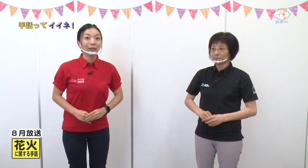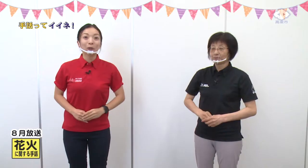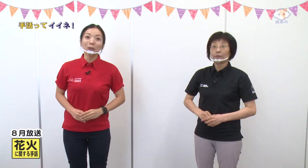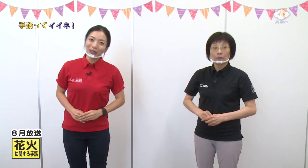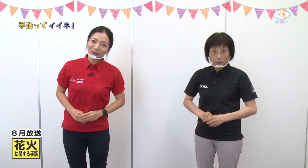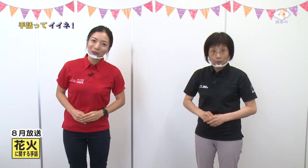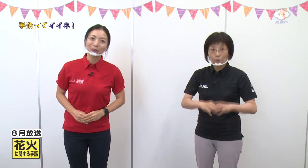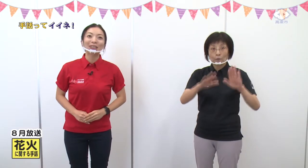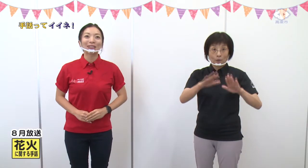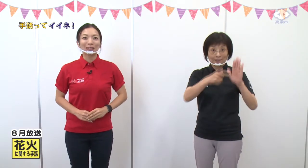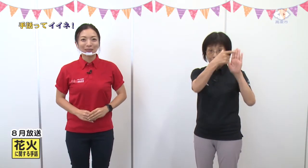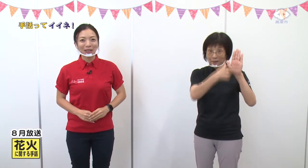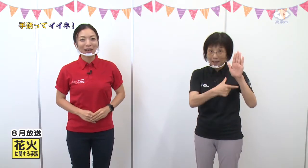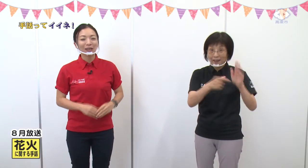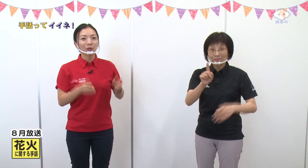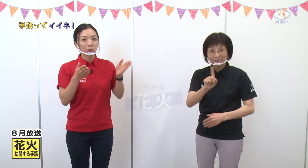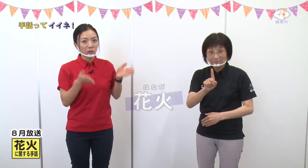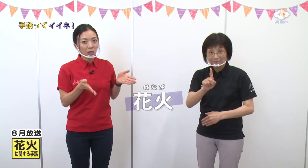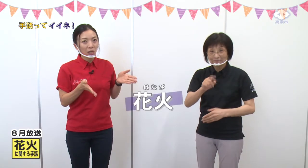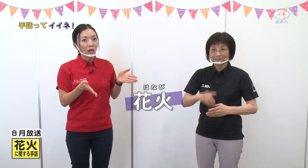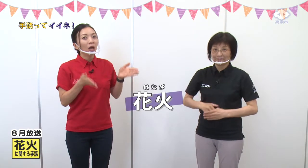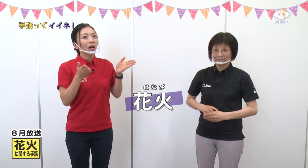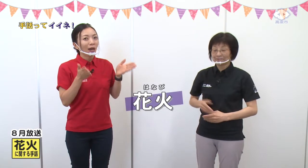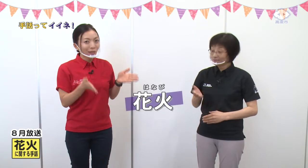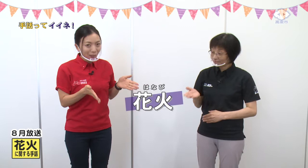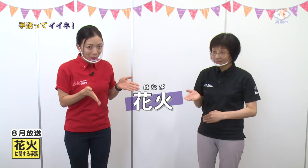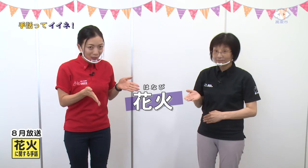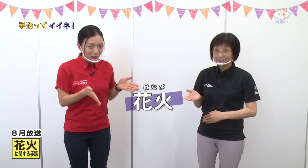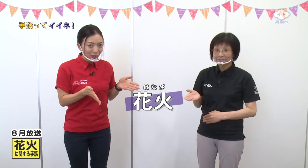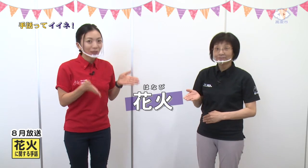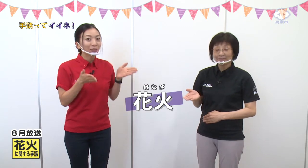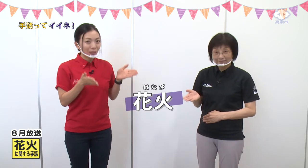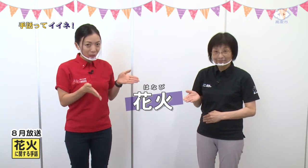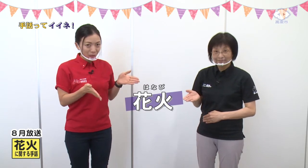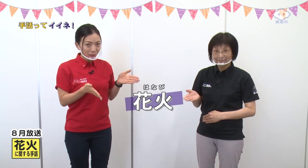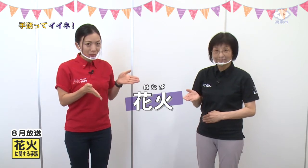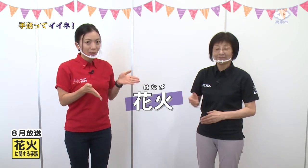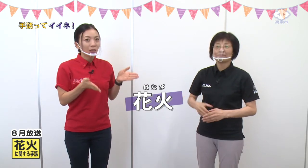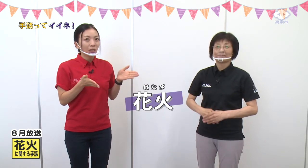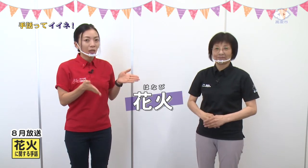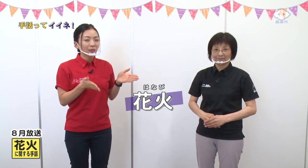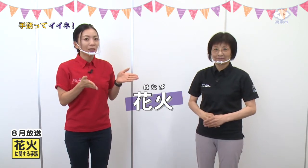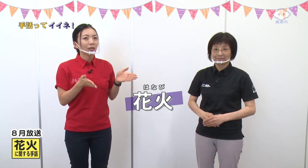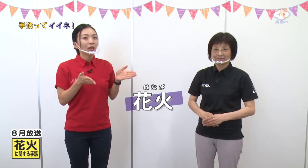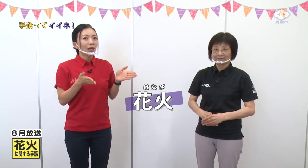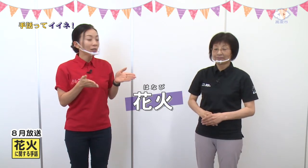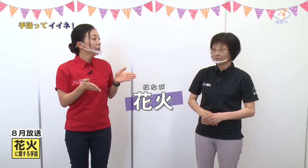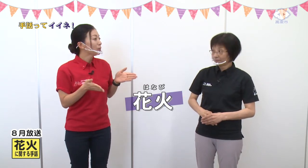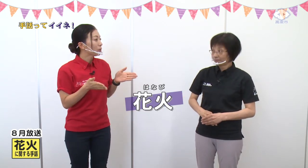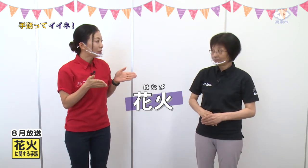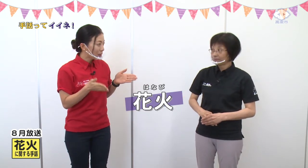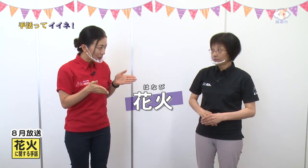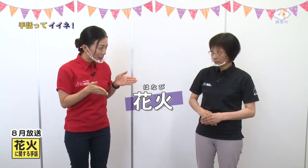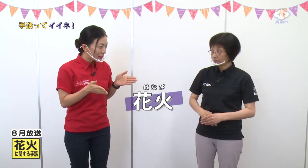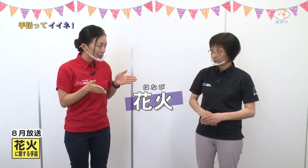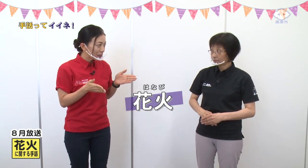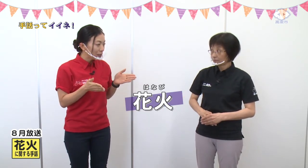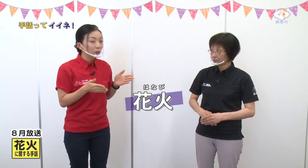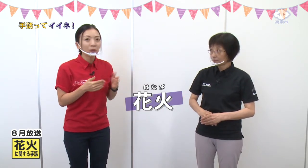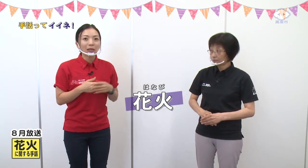今回のテーマなんですが、こちら、花火です。幅さん、花火といえばいろいろな花